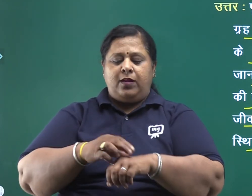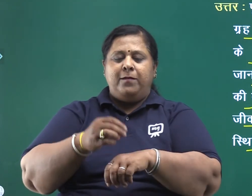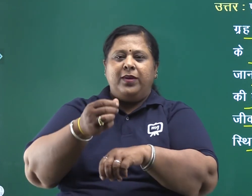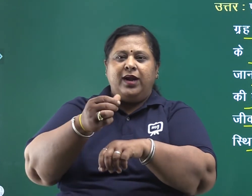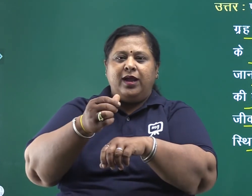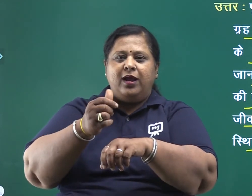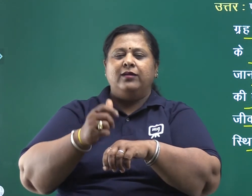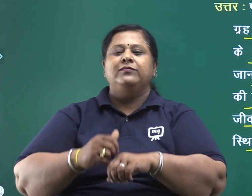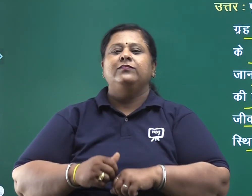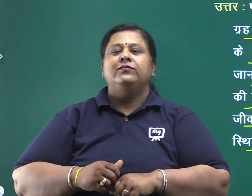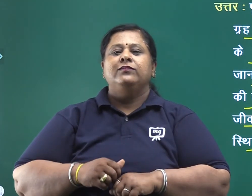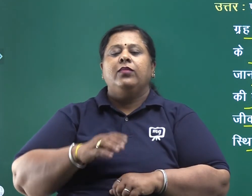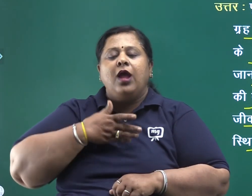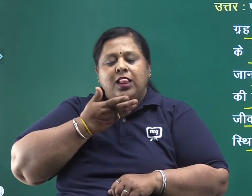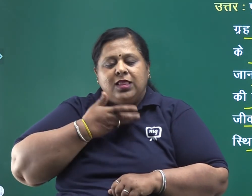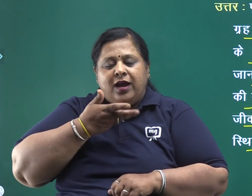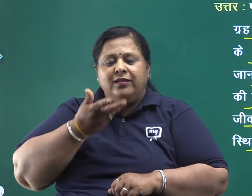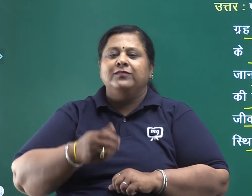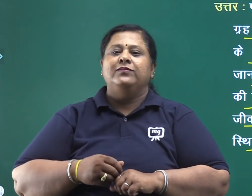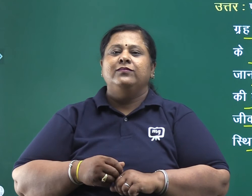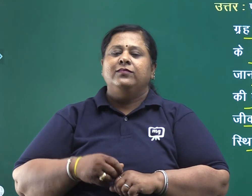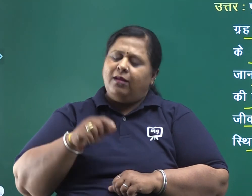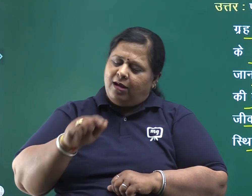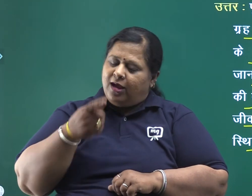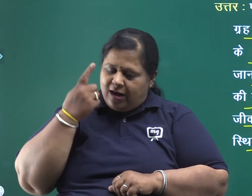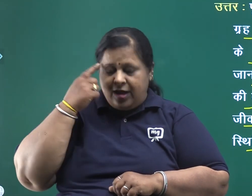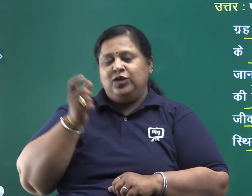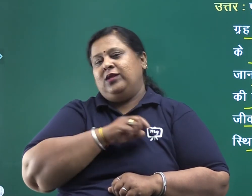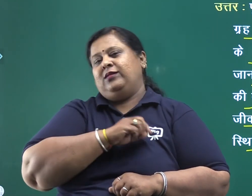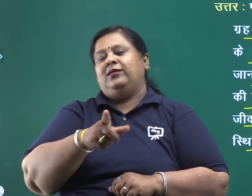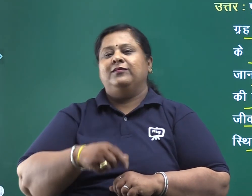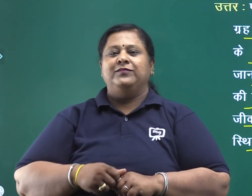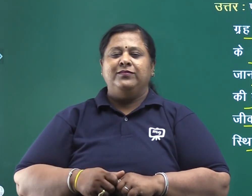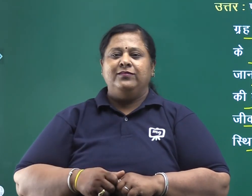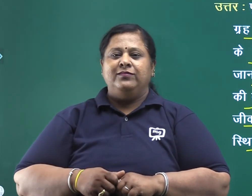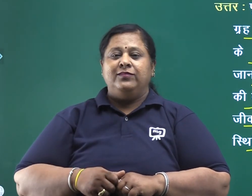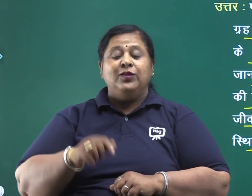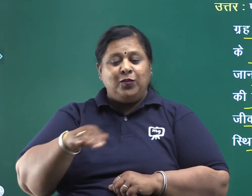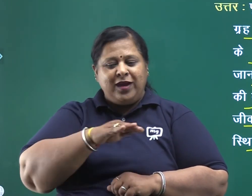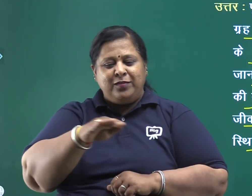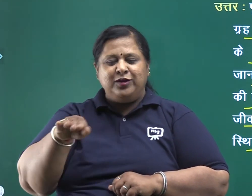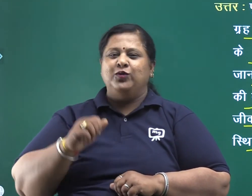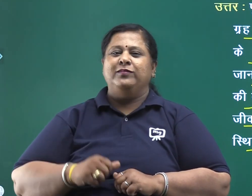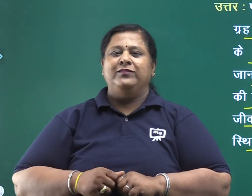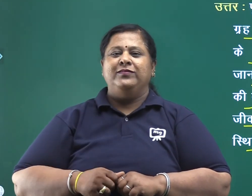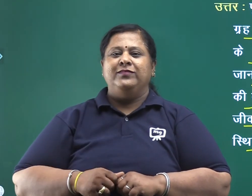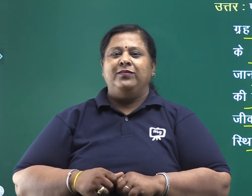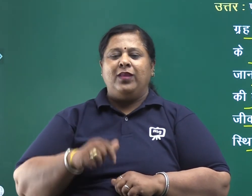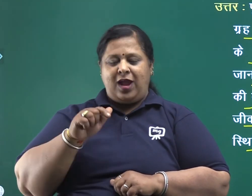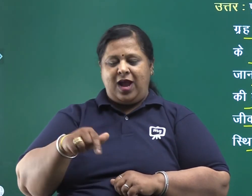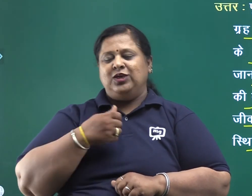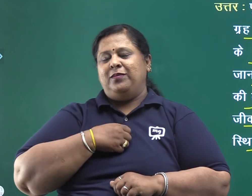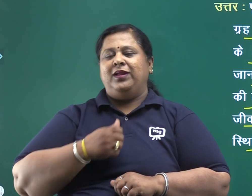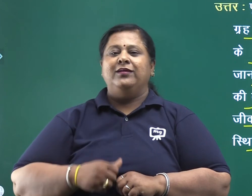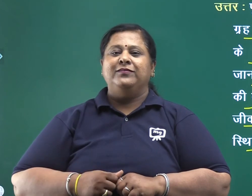मिट्टी का अध्ययन करना चाहते थे। तो प्यारे बच्चों, आज